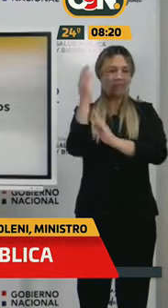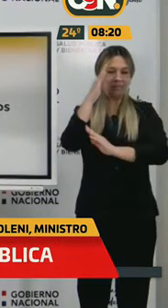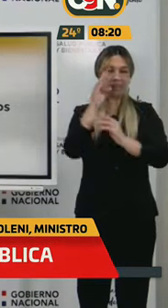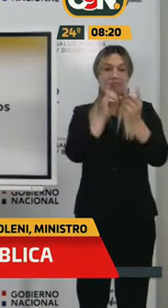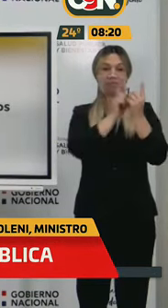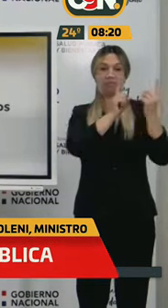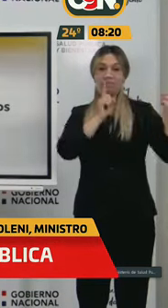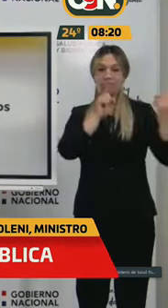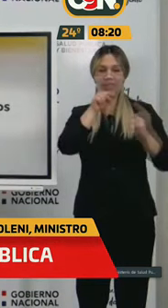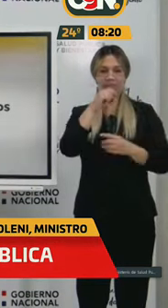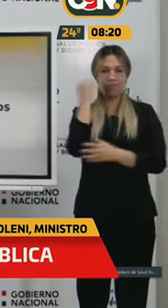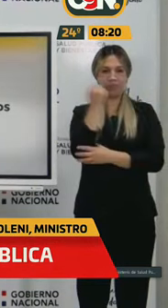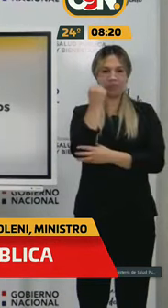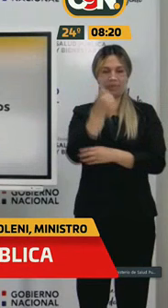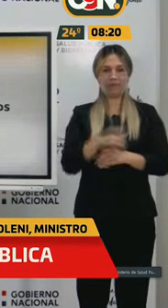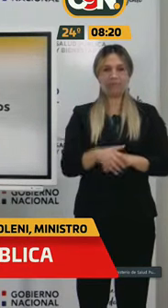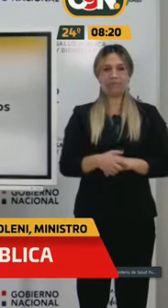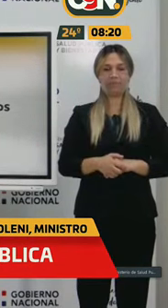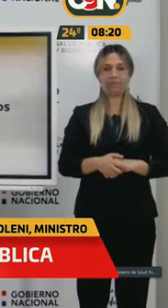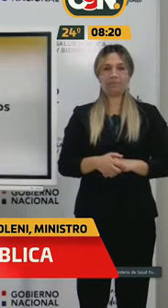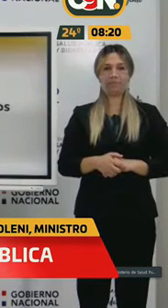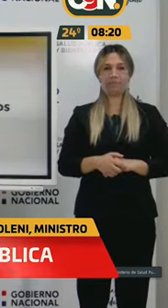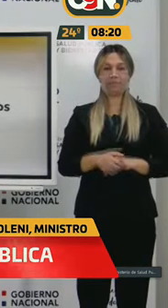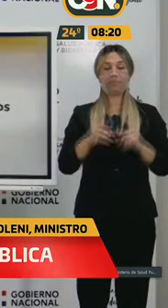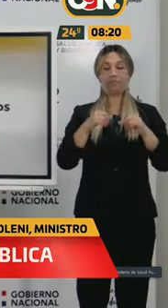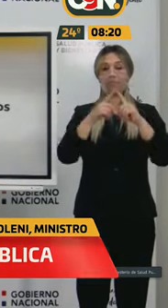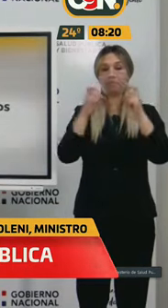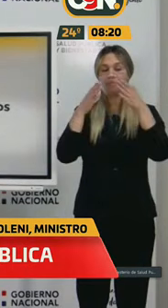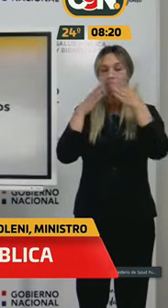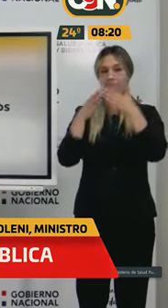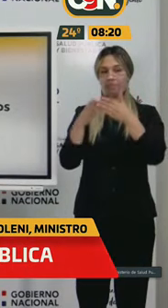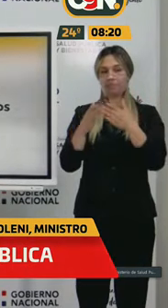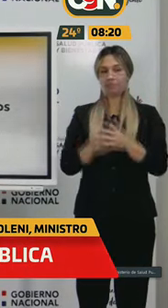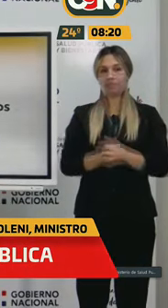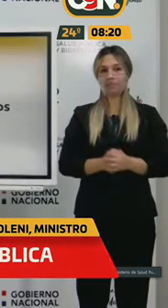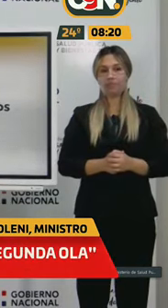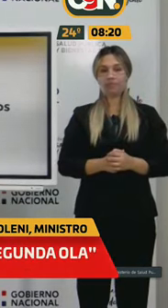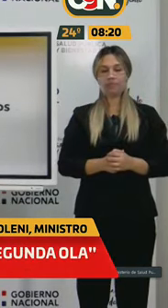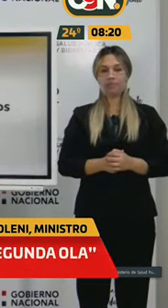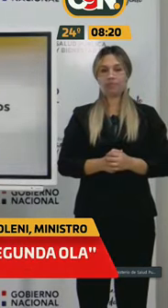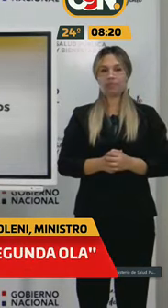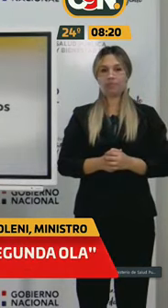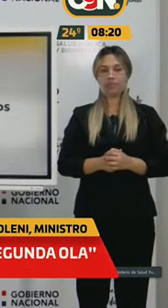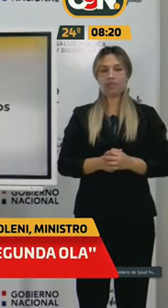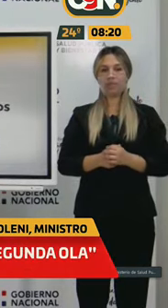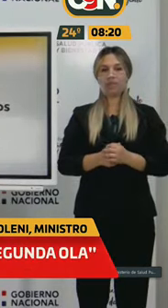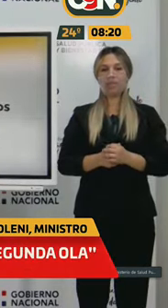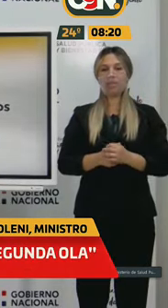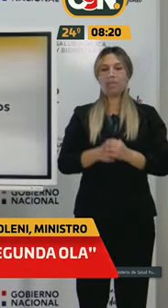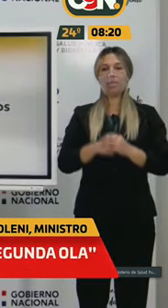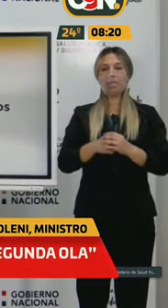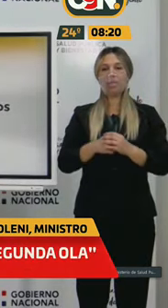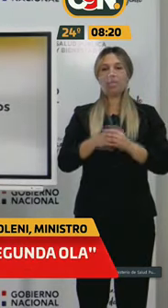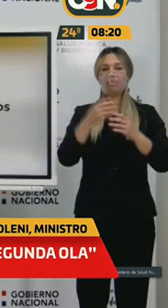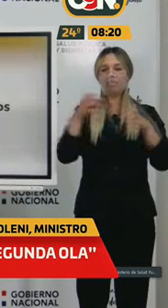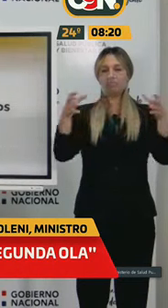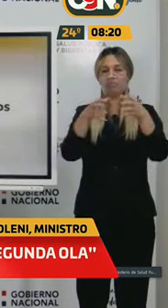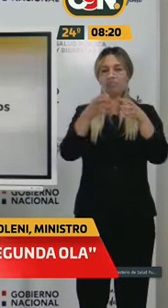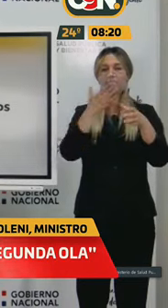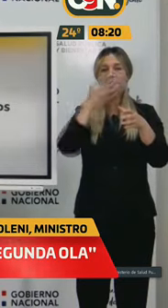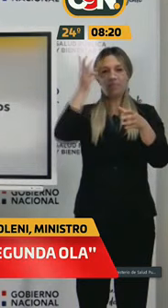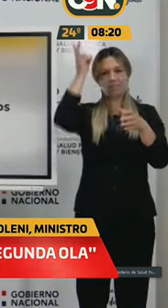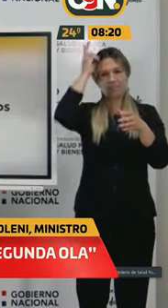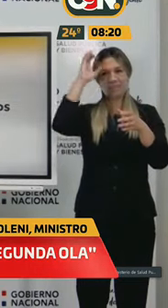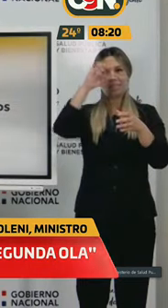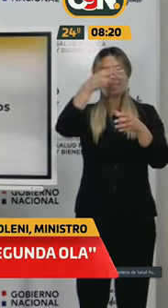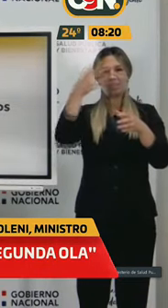física. Red Chaqueña de Comunicaciones, ¿qué reportes de toma de muestra de COVID a comunidades indígenas del Chaco tiene el Ministerio